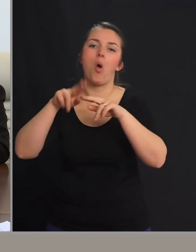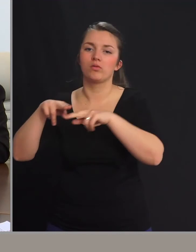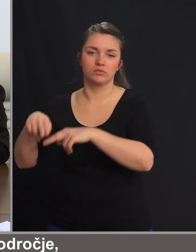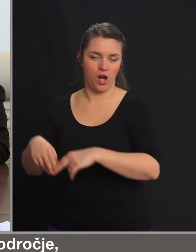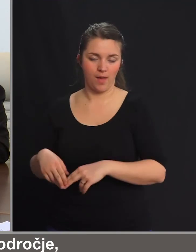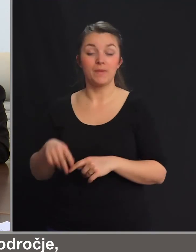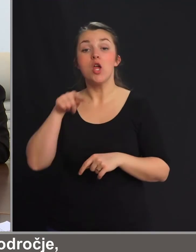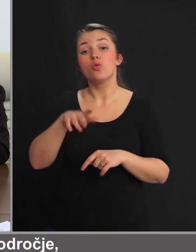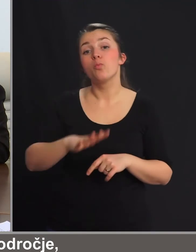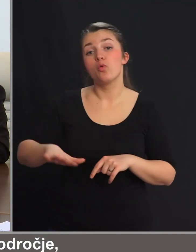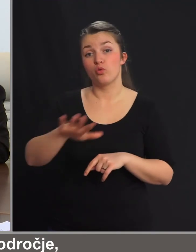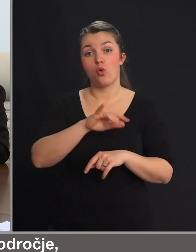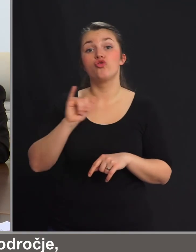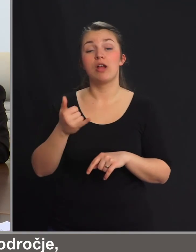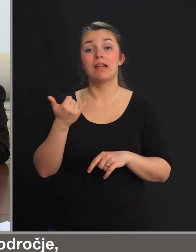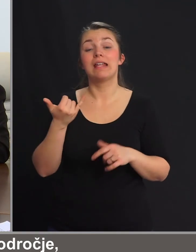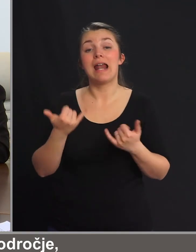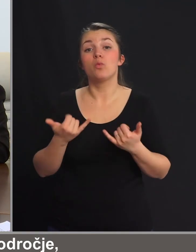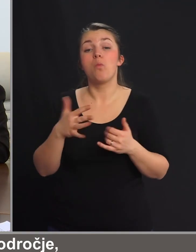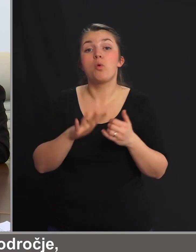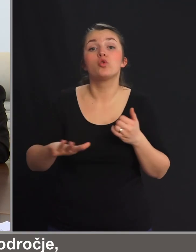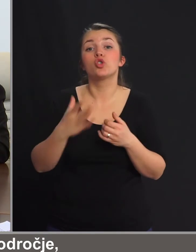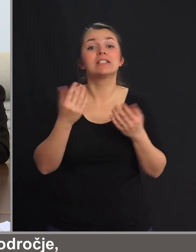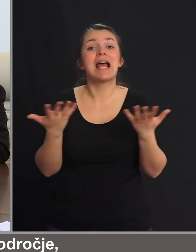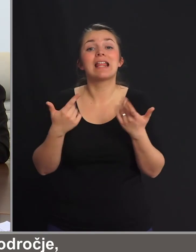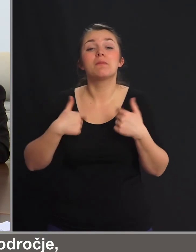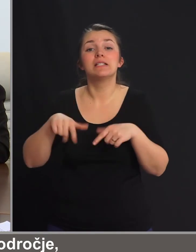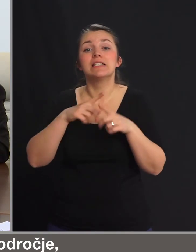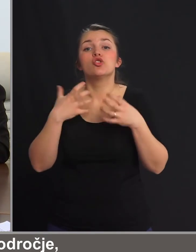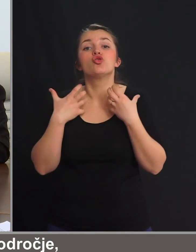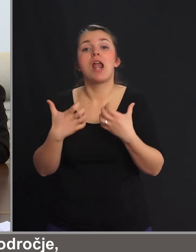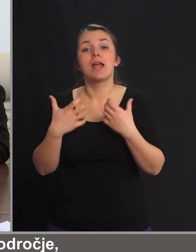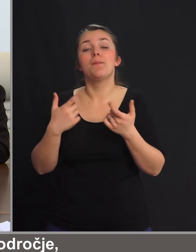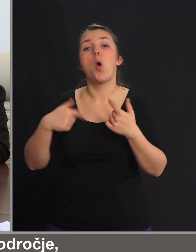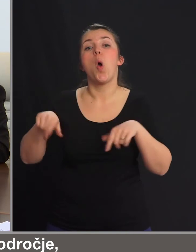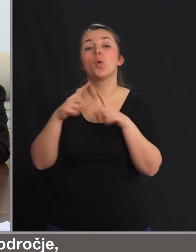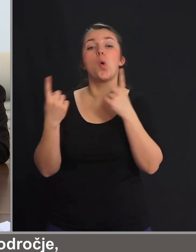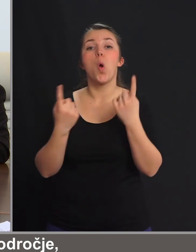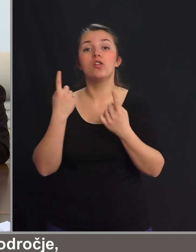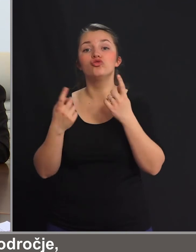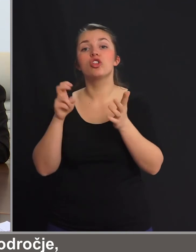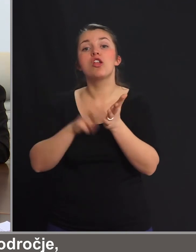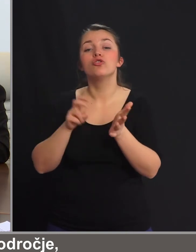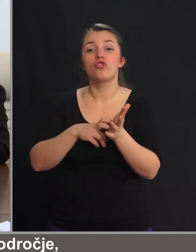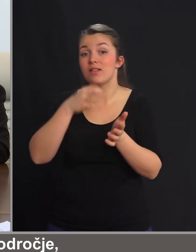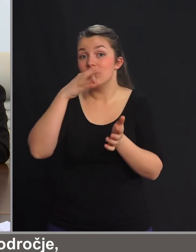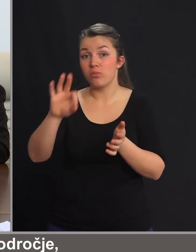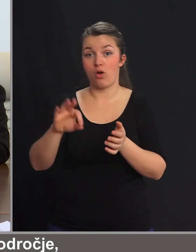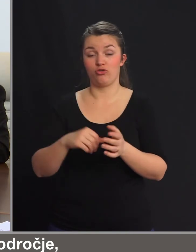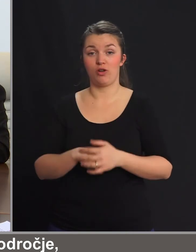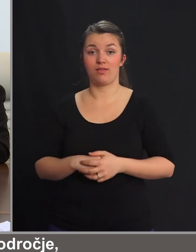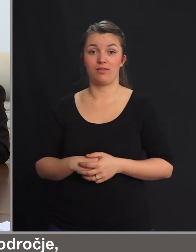ostale. Seveda pa je to področje, ravno področje, s katerim si želimo okoliščine